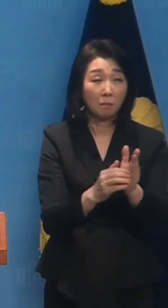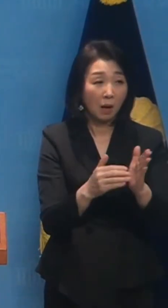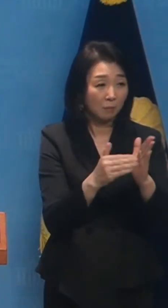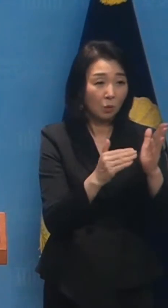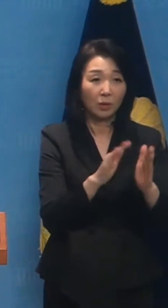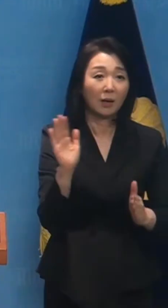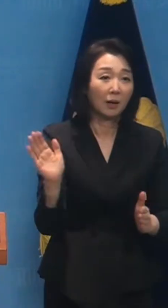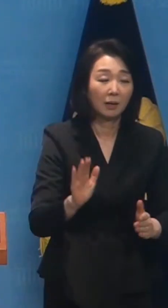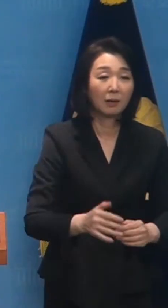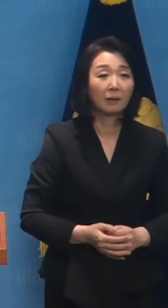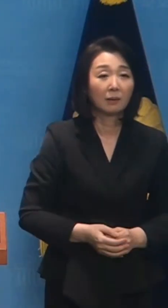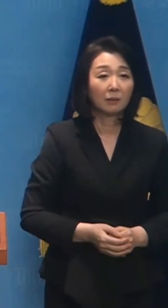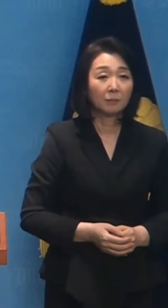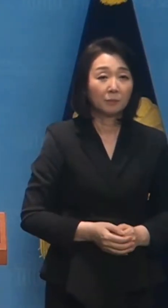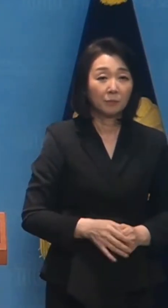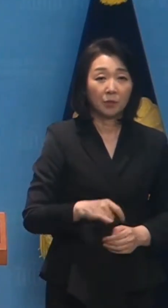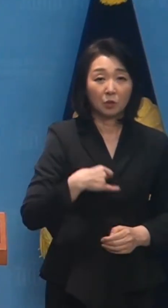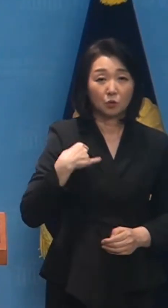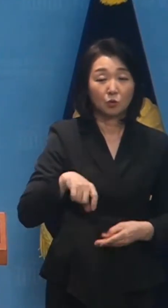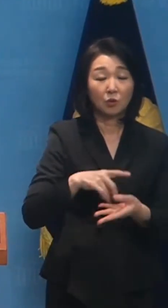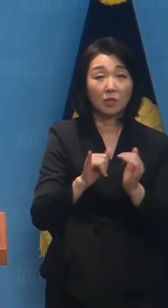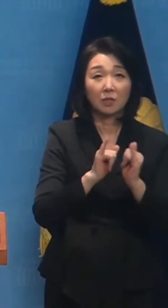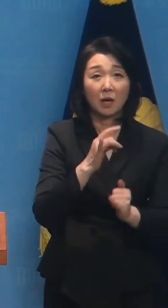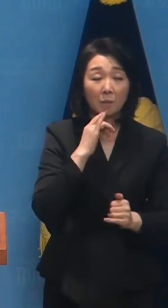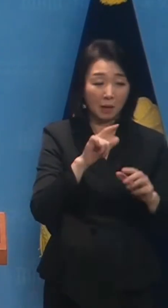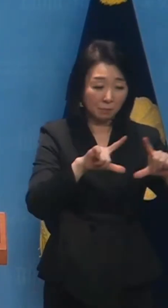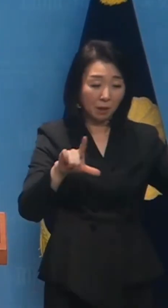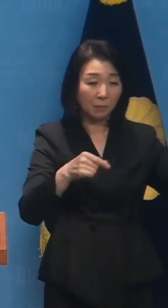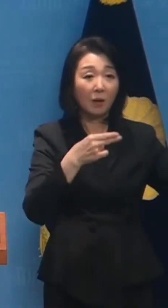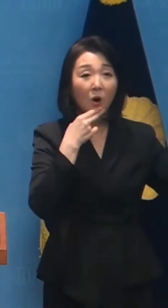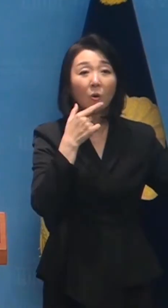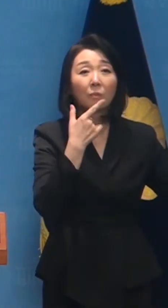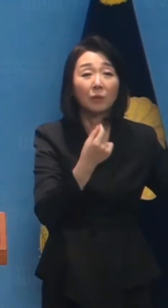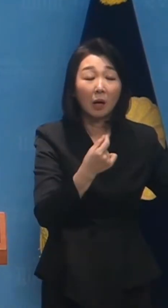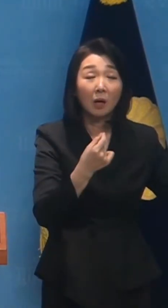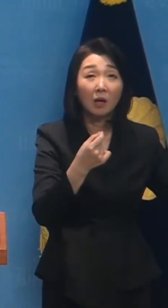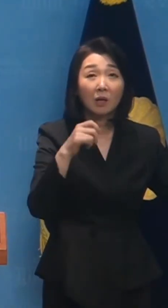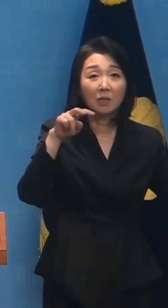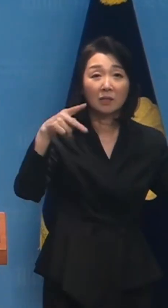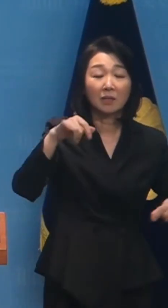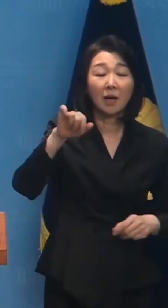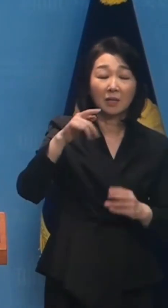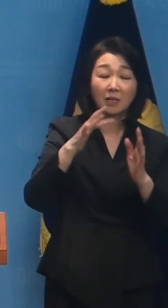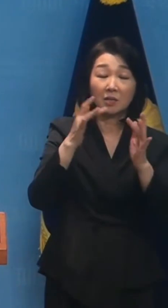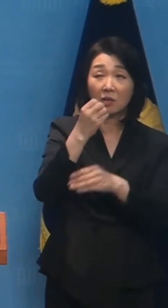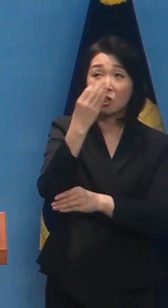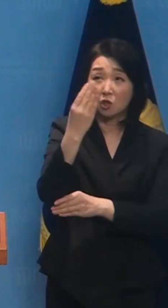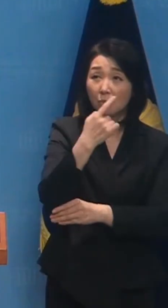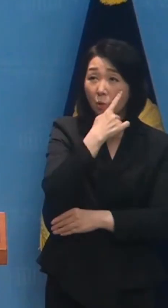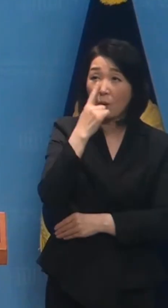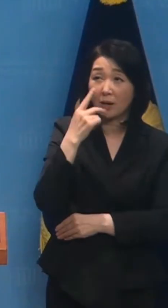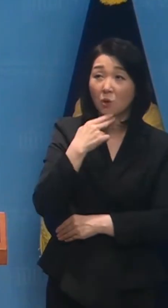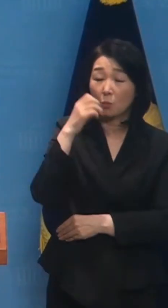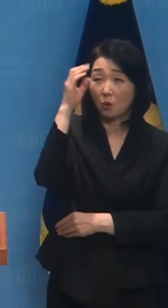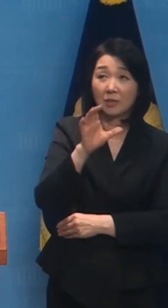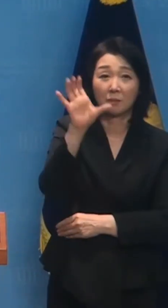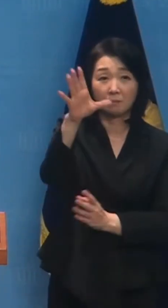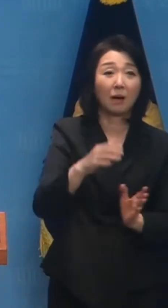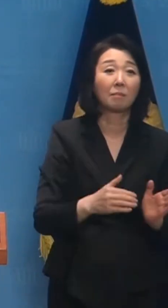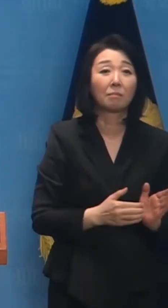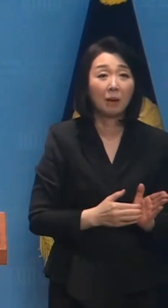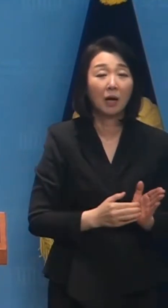이유가 없습니다. 중국 기자만 명패가 없었습니다. 라고 스카이데일리 기사 내용을 사실 확인도 하지 않은 채